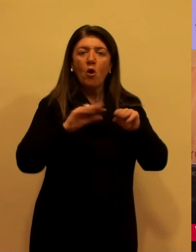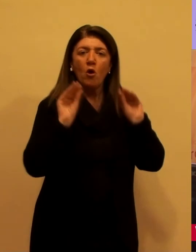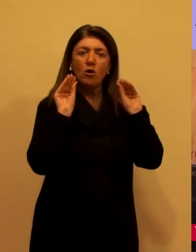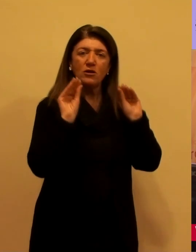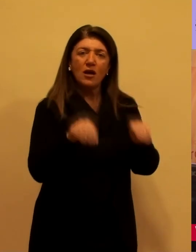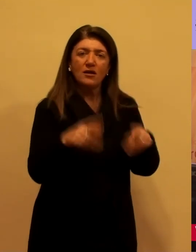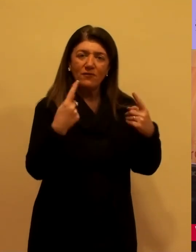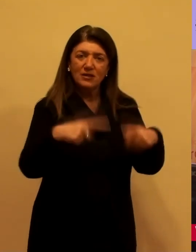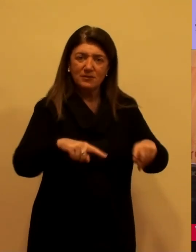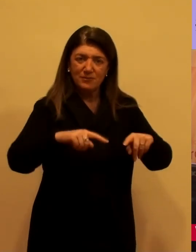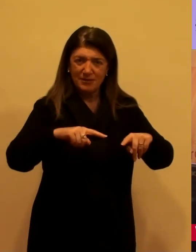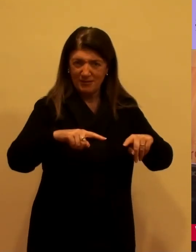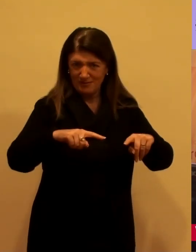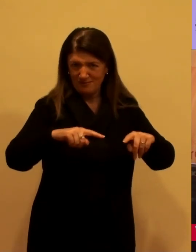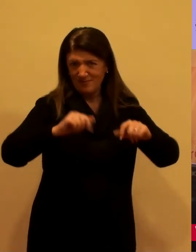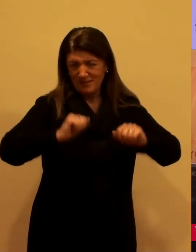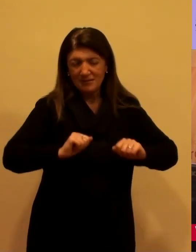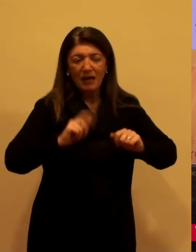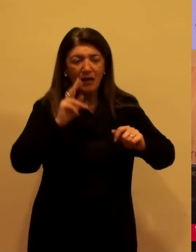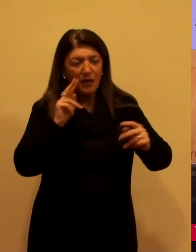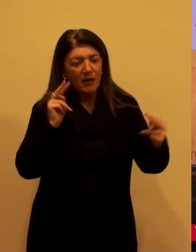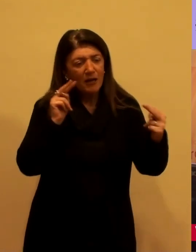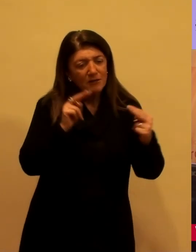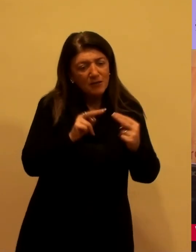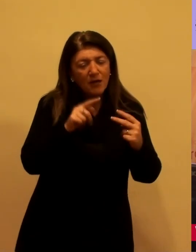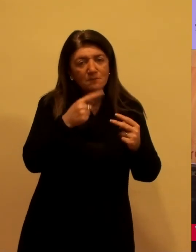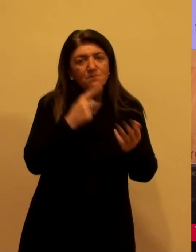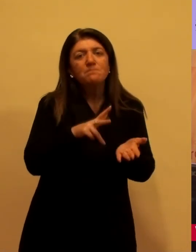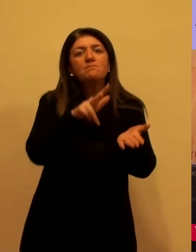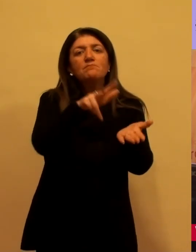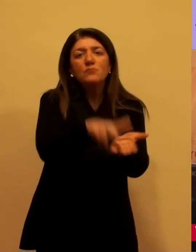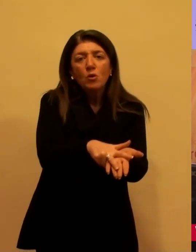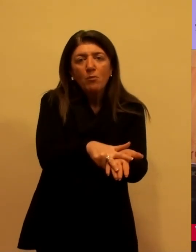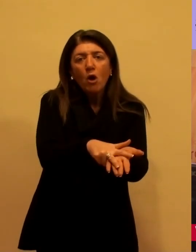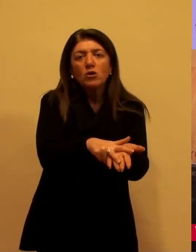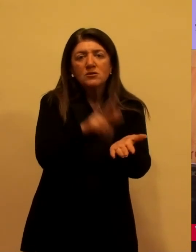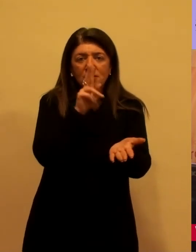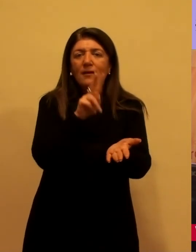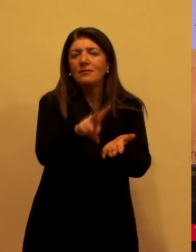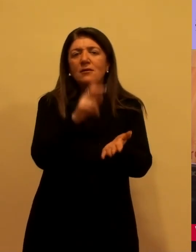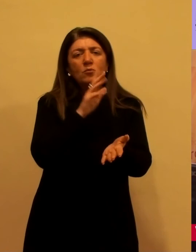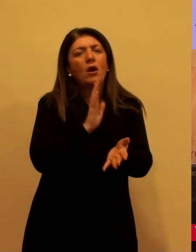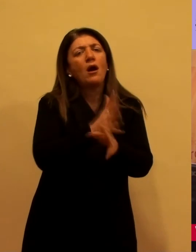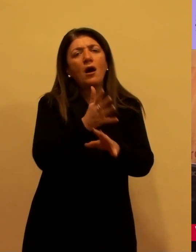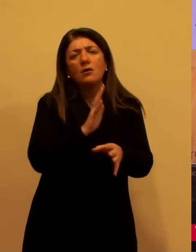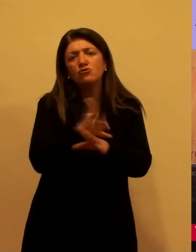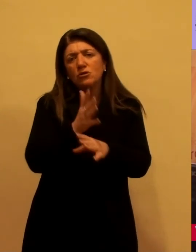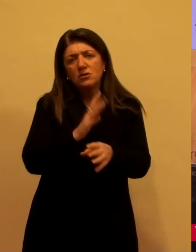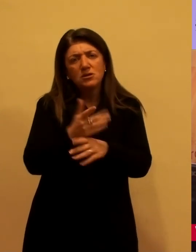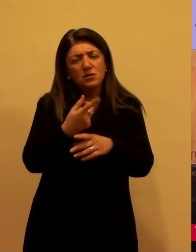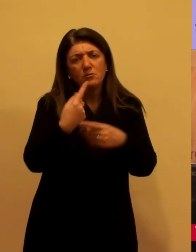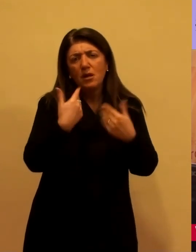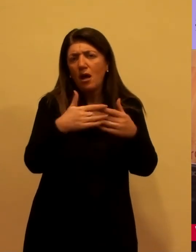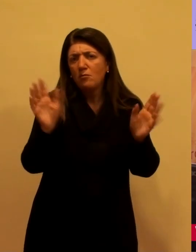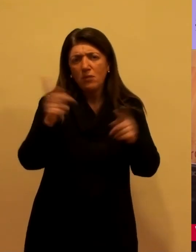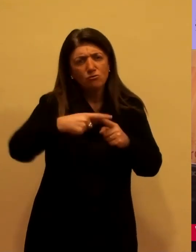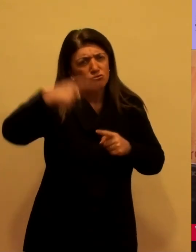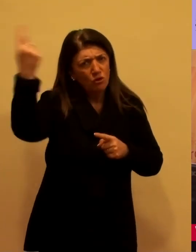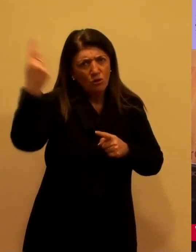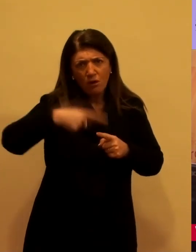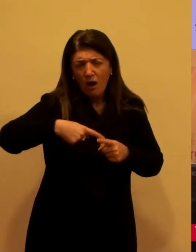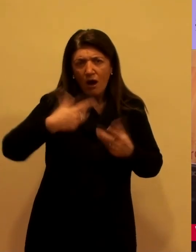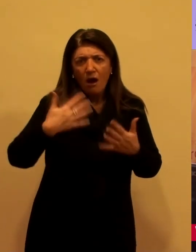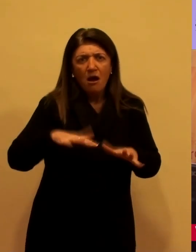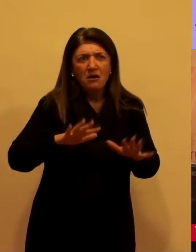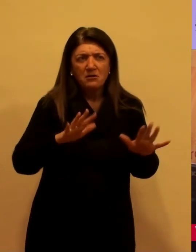fare delle proposte, anche in quel caso accessibili, perché comunque aperte tutto il giorno, quindi credo